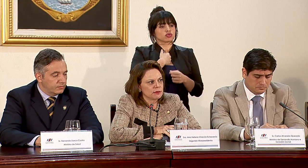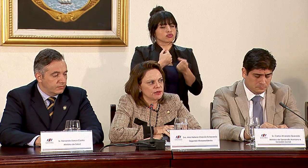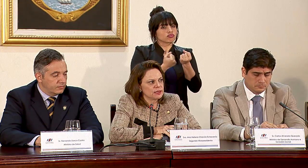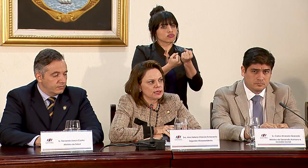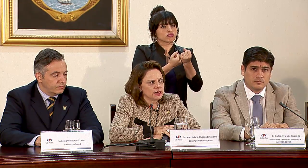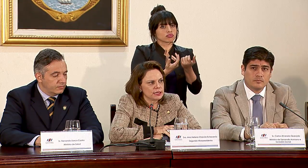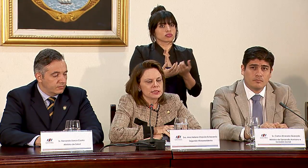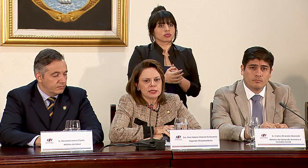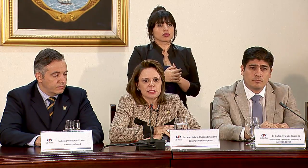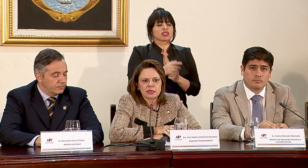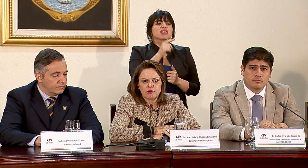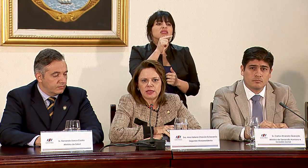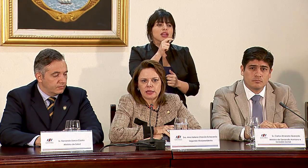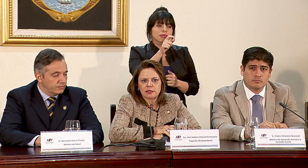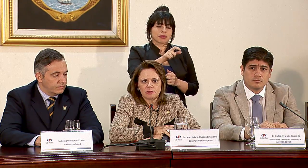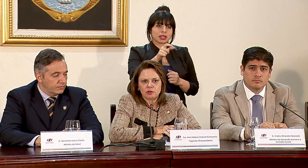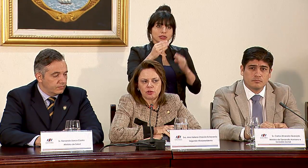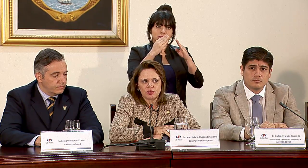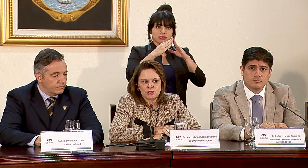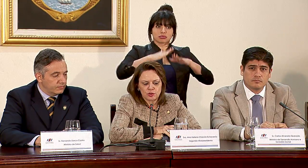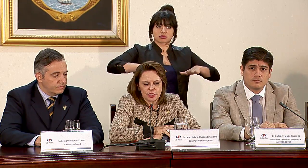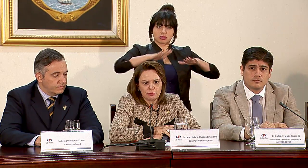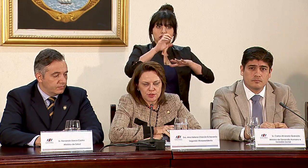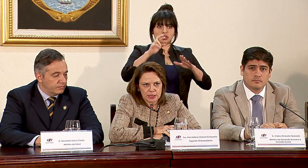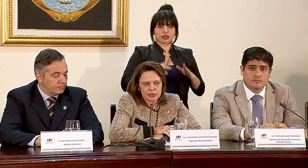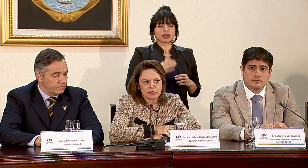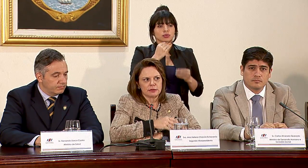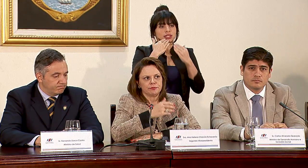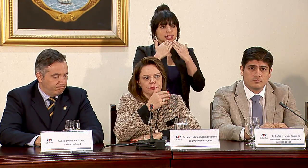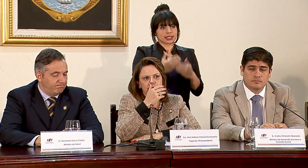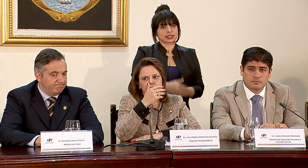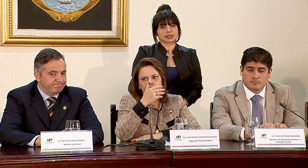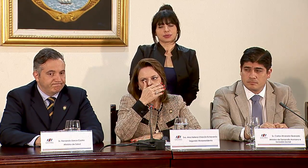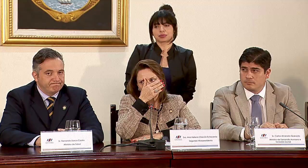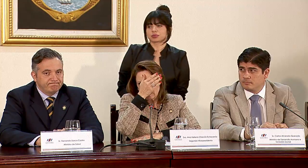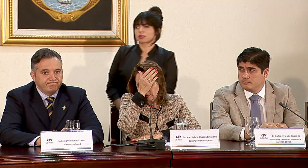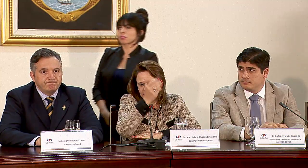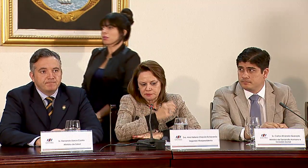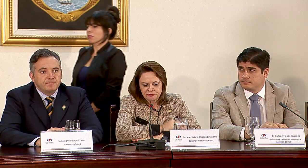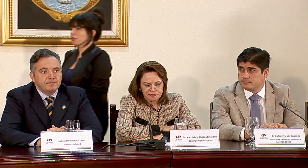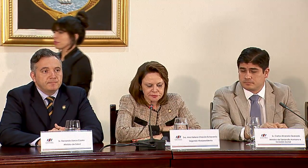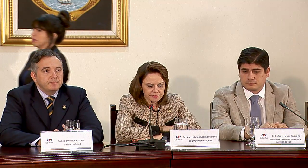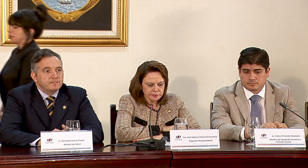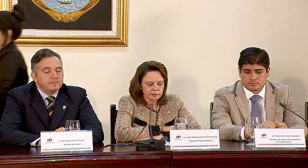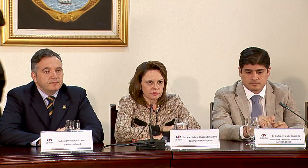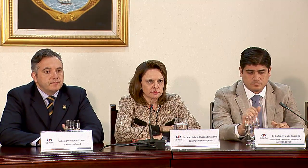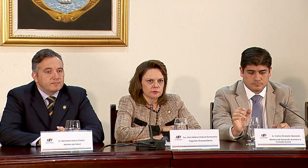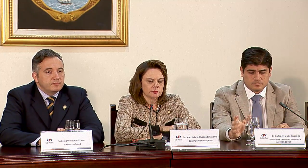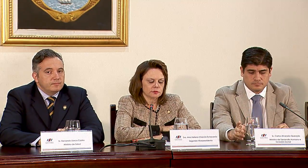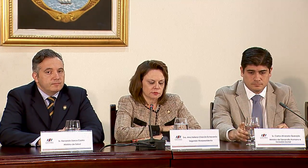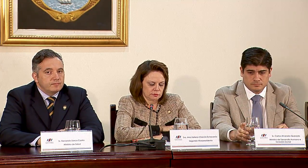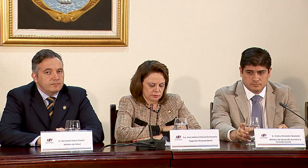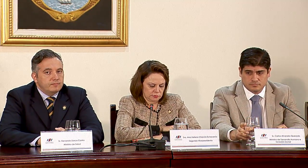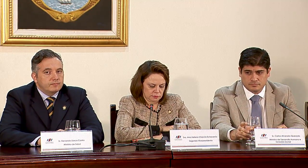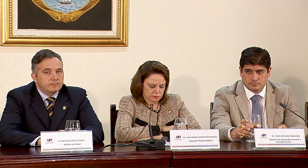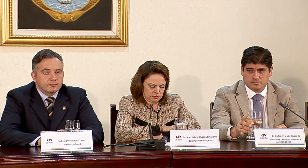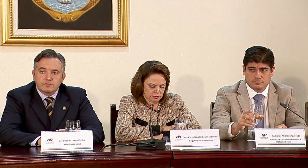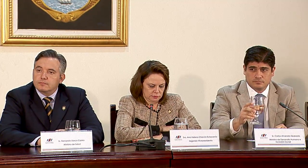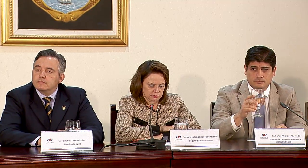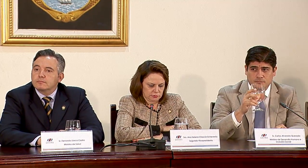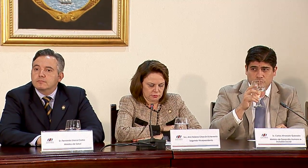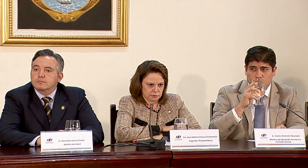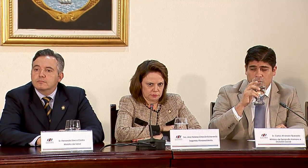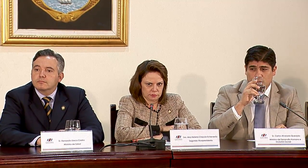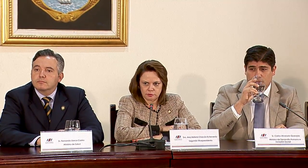que precisamente es quienes habitan en el territorio nacional. Muchas gracias. A la Vicepresidenta de la República, doña Ana Elena Chacón,